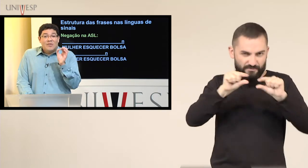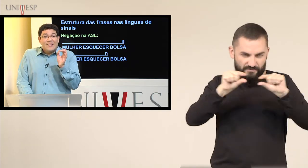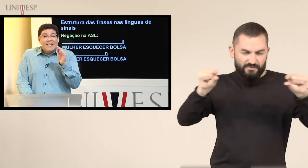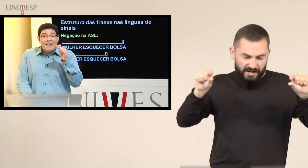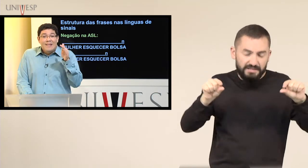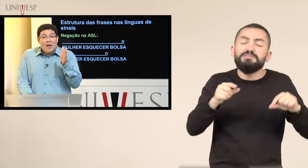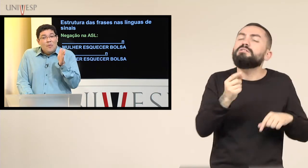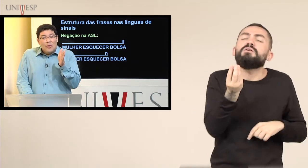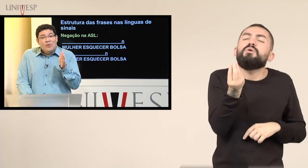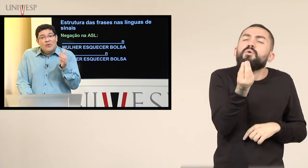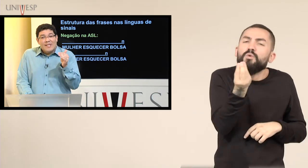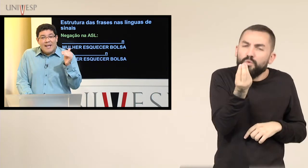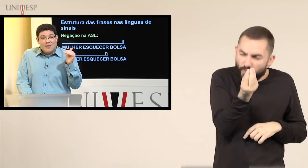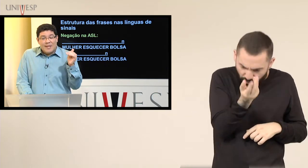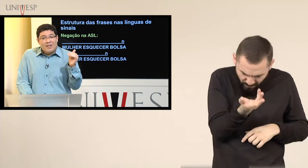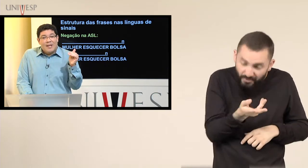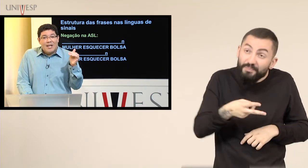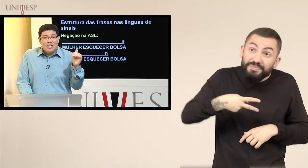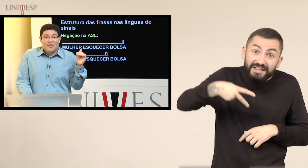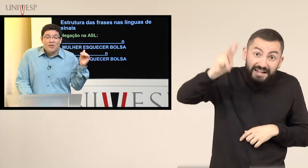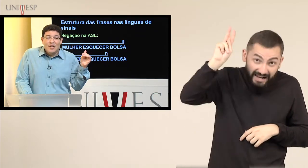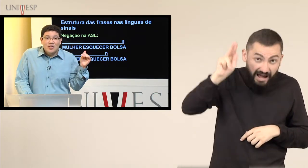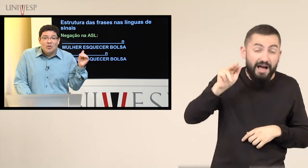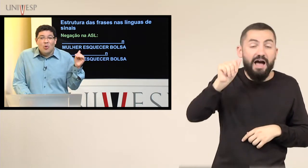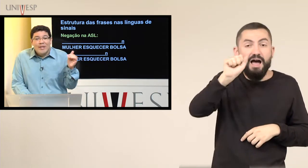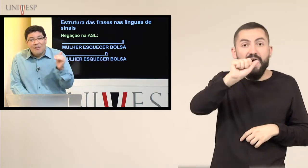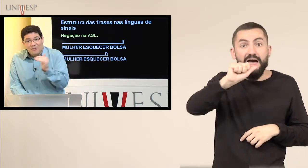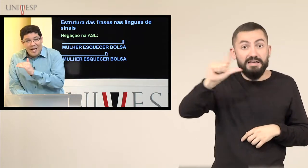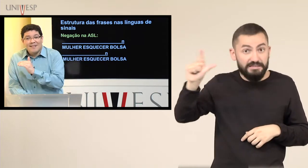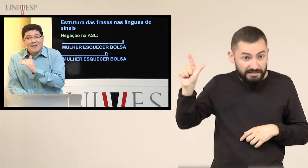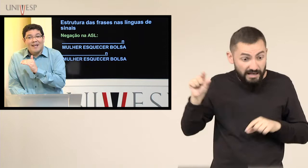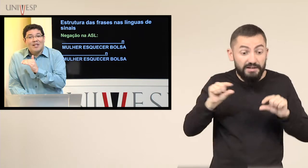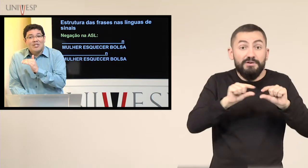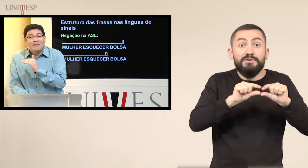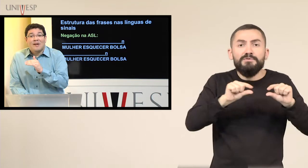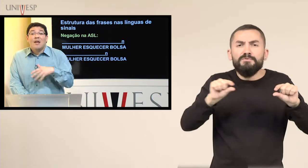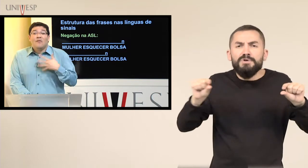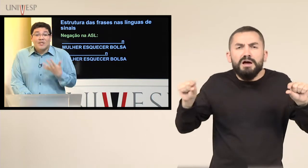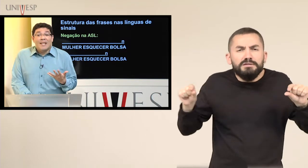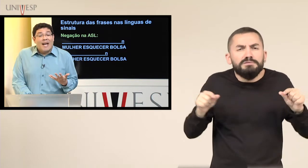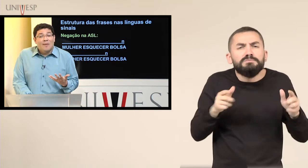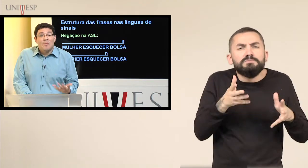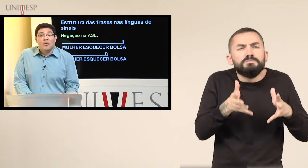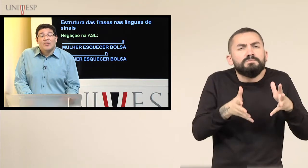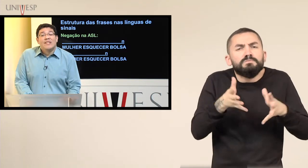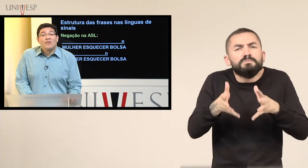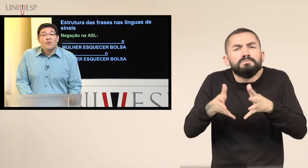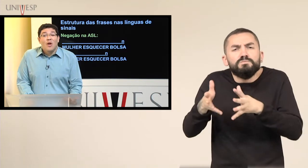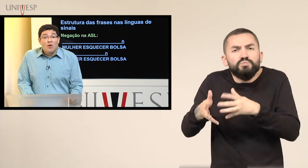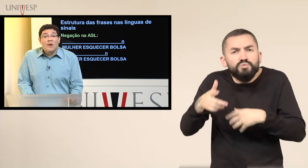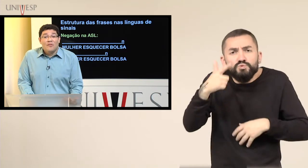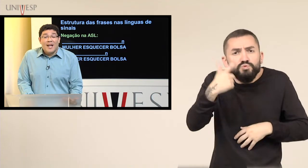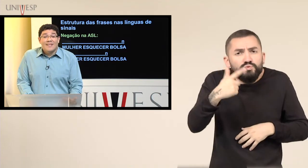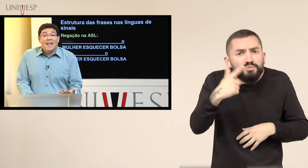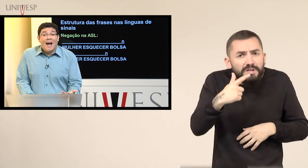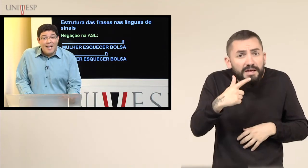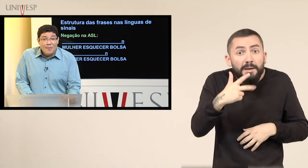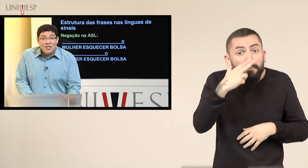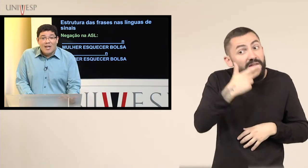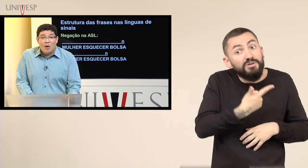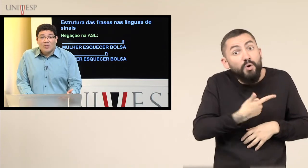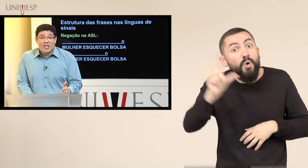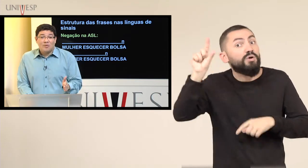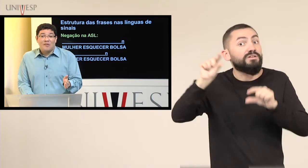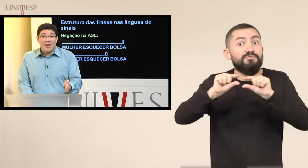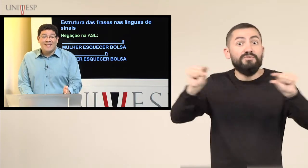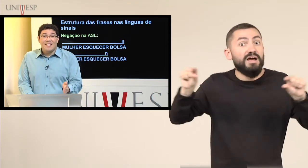se você não produz a expressão negativa durante toda a frase negativa, você acaba produzindo uma frase